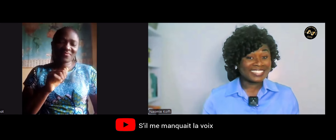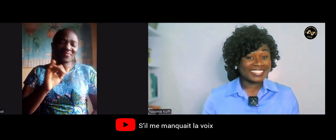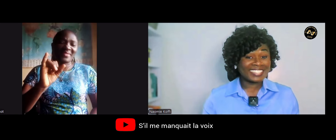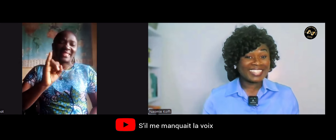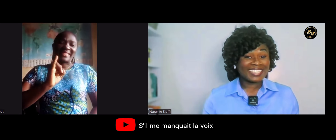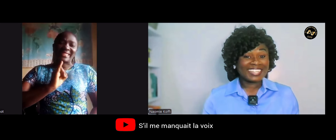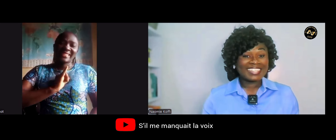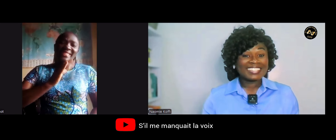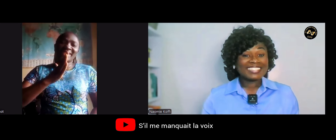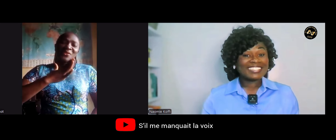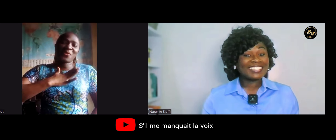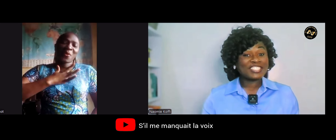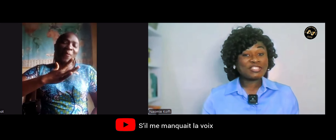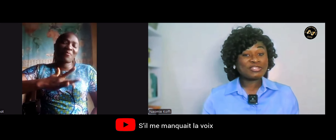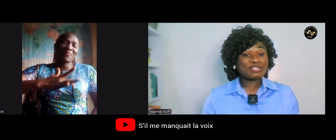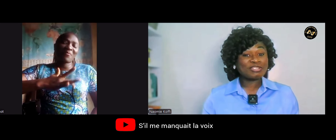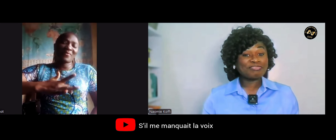Oui,